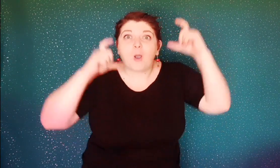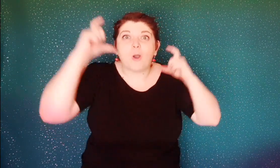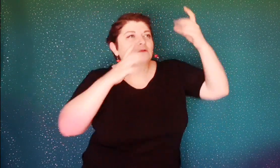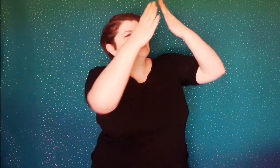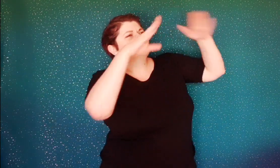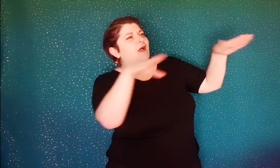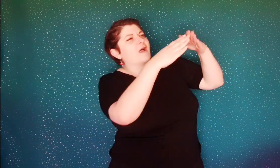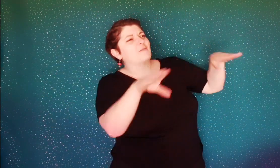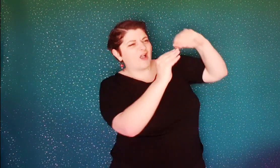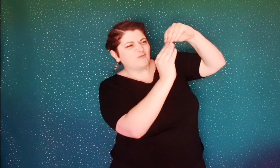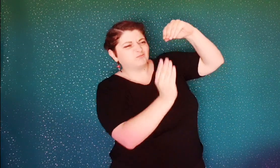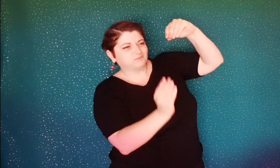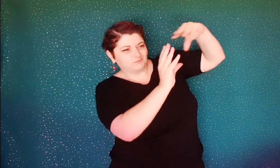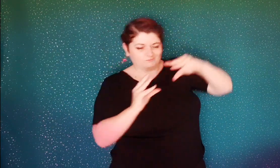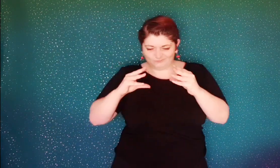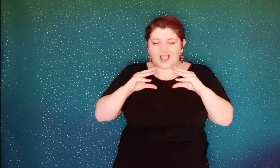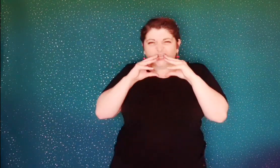maman ours grignote une pomme de pin,